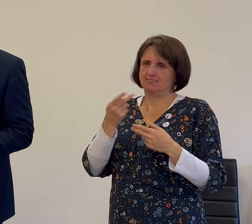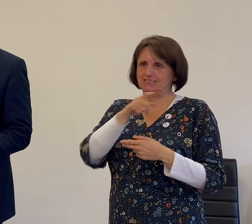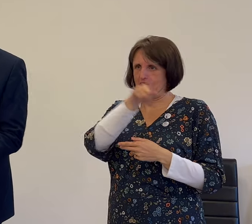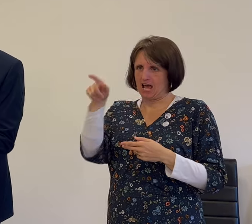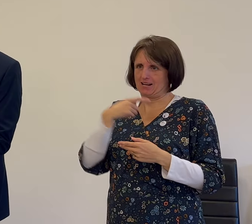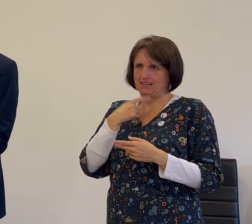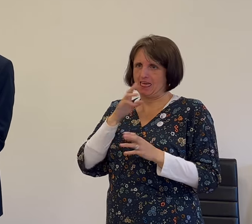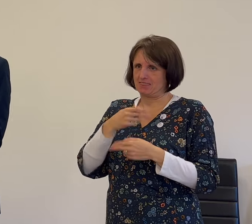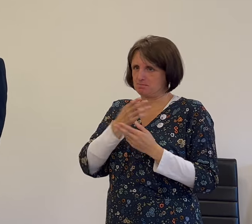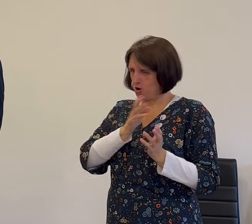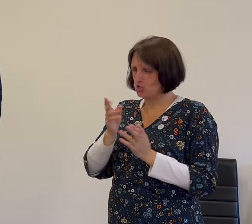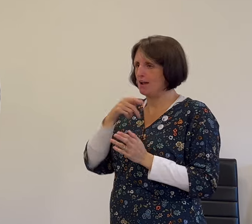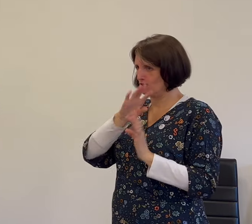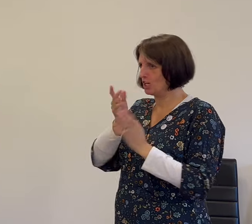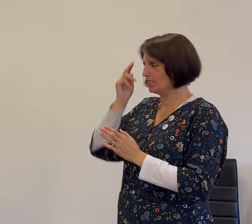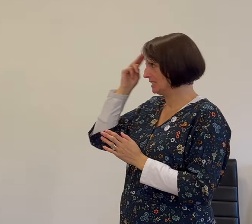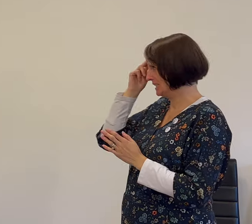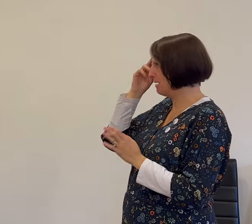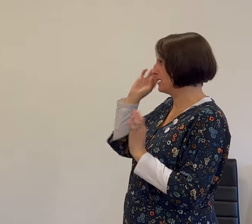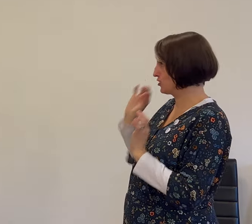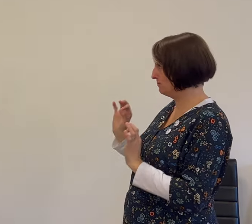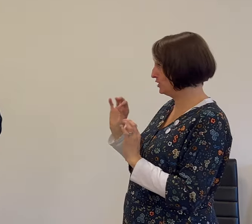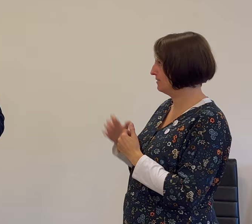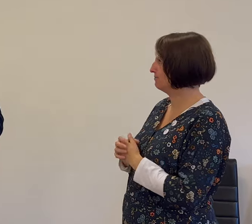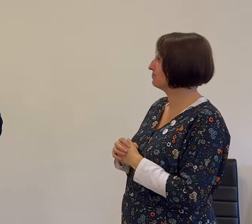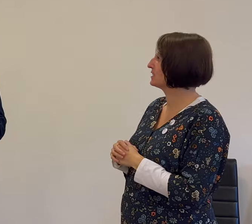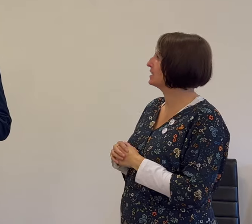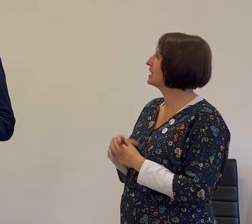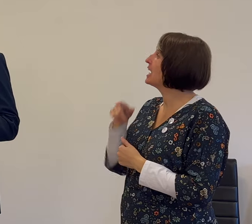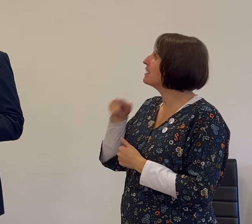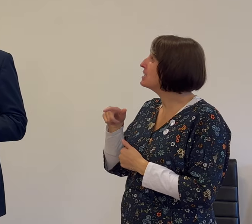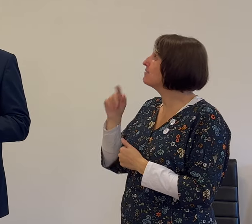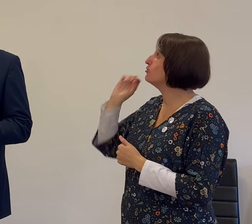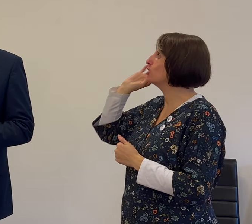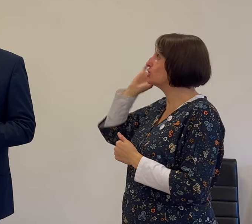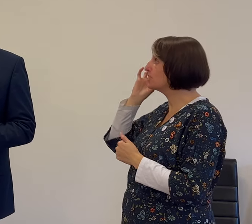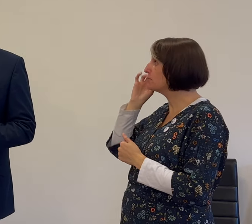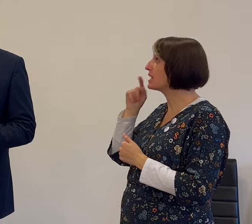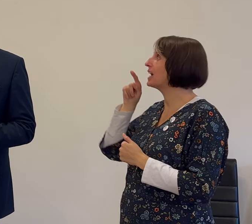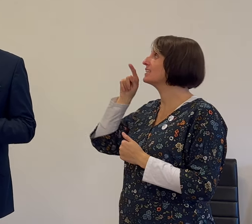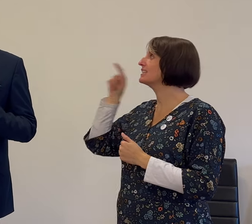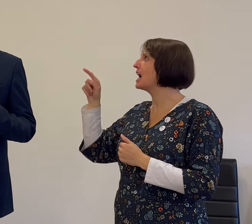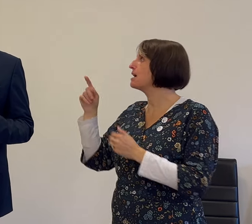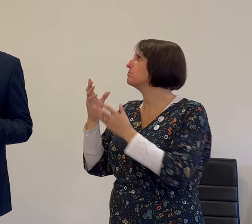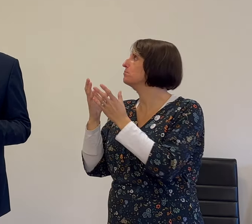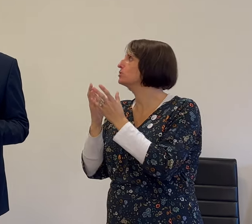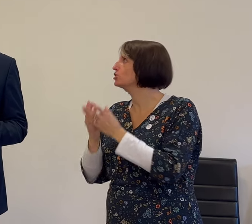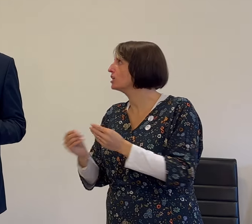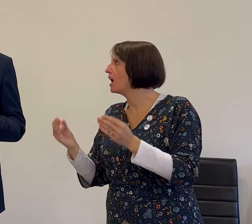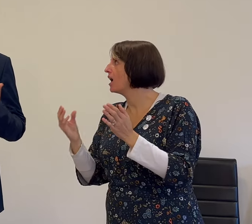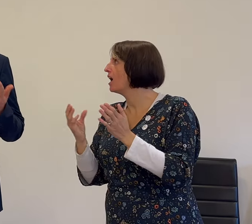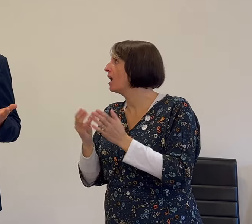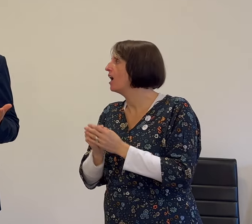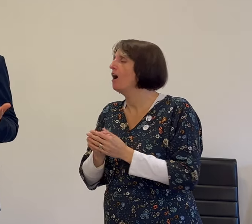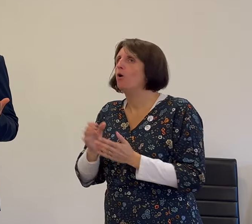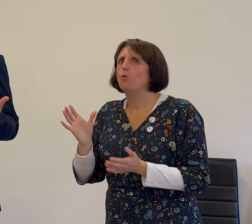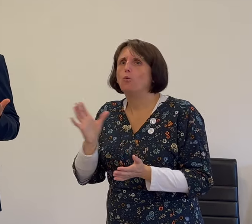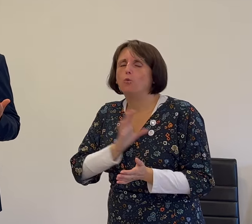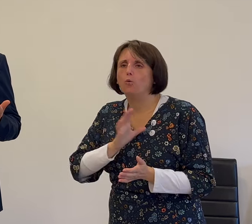bych upřímně pochyboval. Jenže všimněte si, ten příběh přímo oplývá